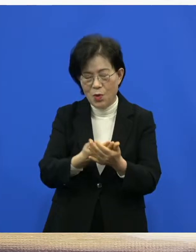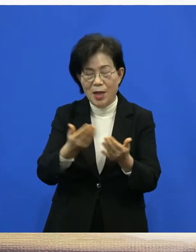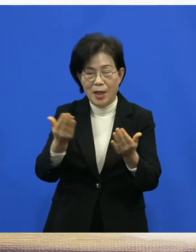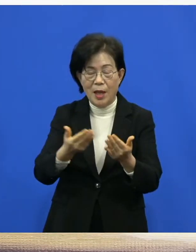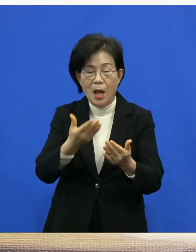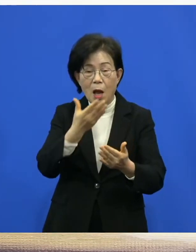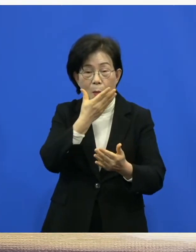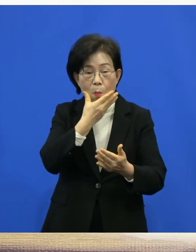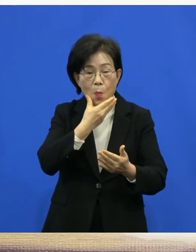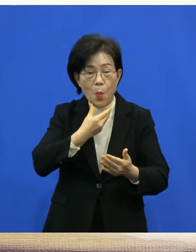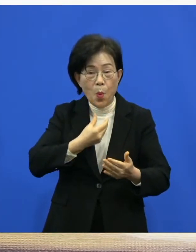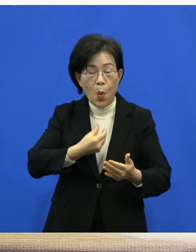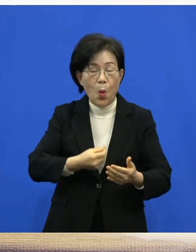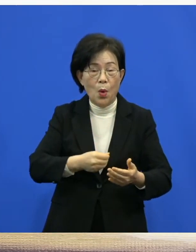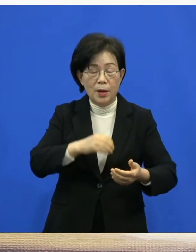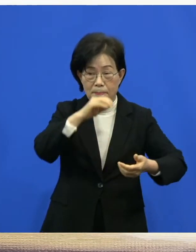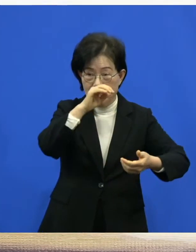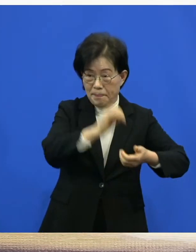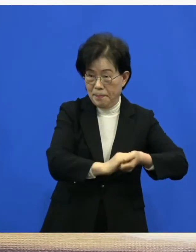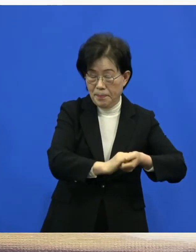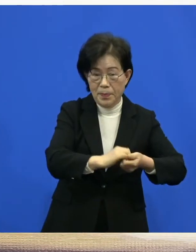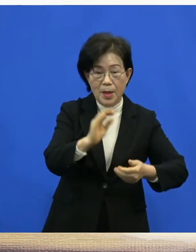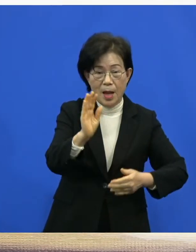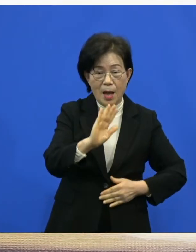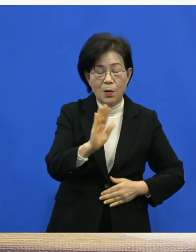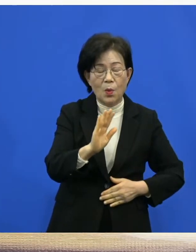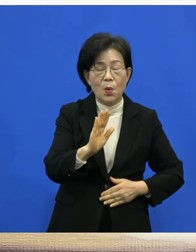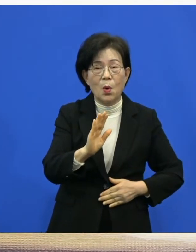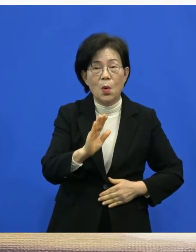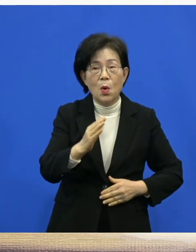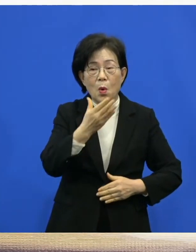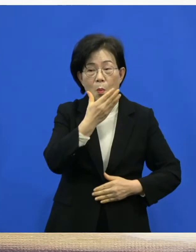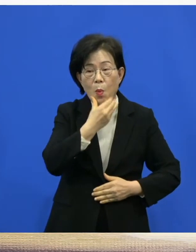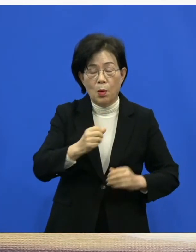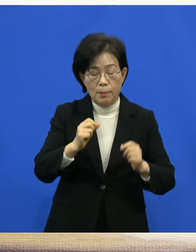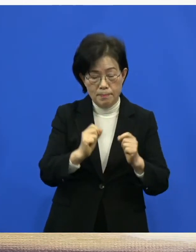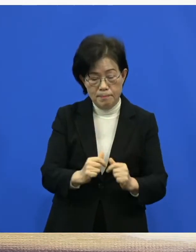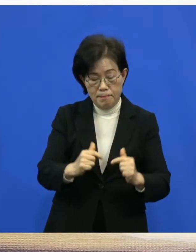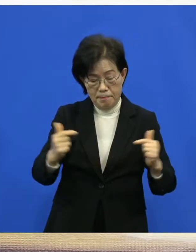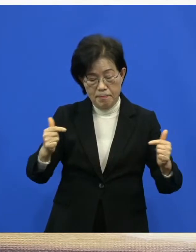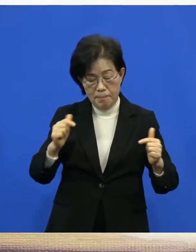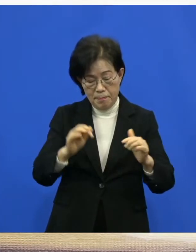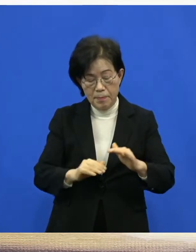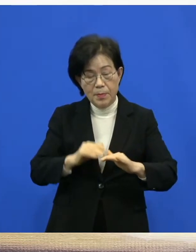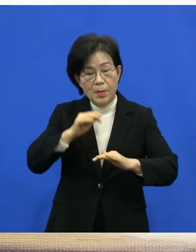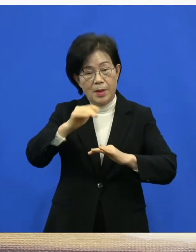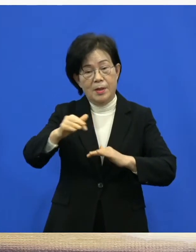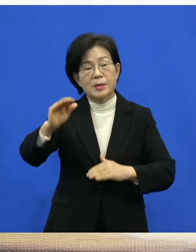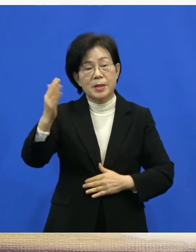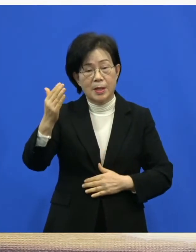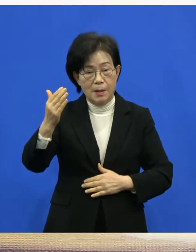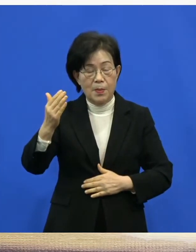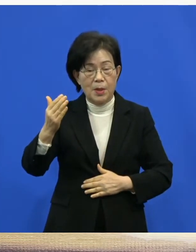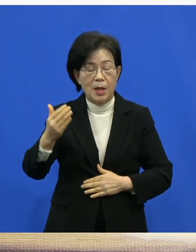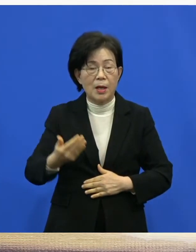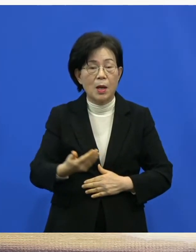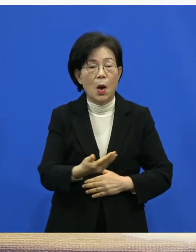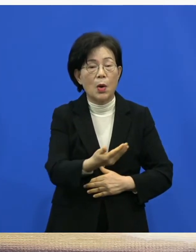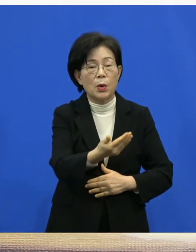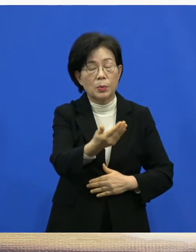딱 고정되어 있어 고용화되어 있는 게 아니라 복은 팽창을 하는 거예요. 흘러가는 거예요.